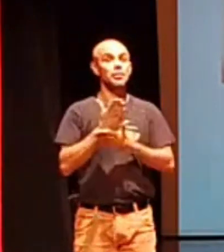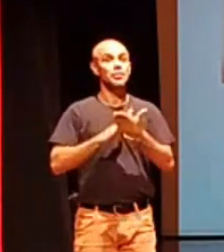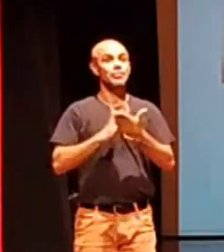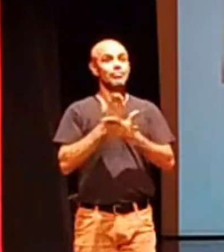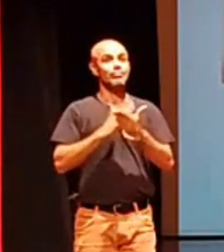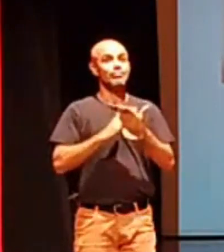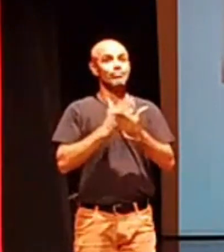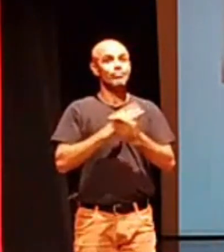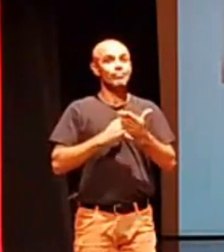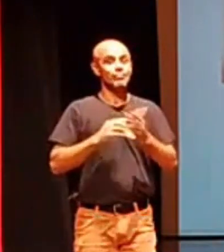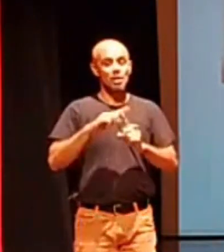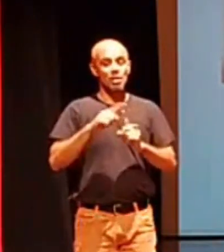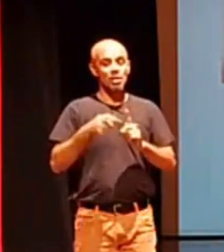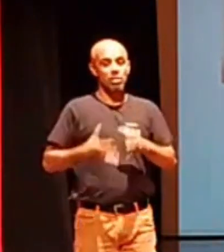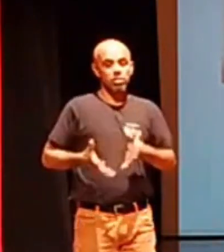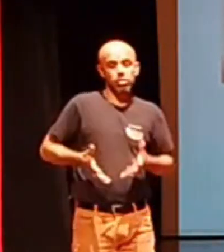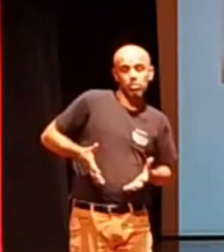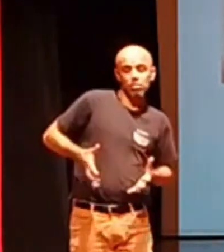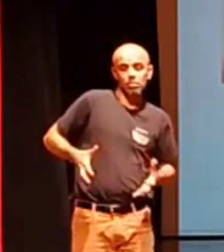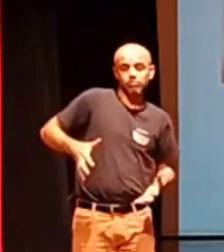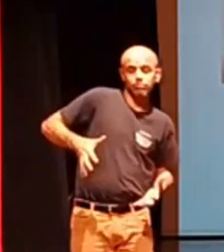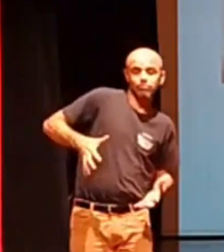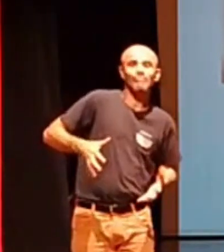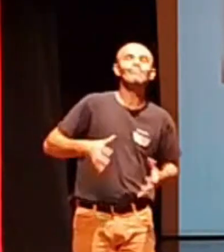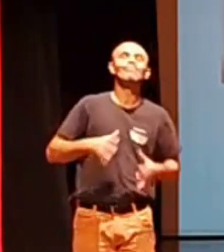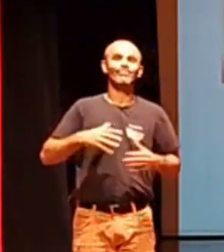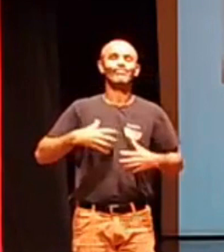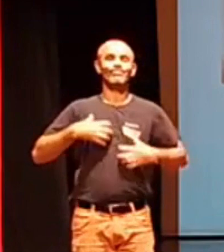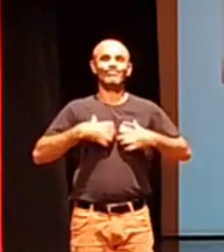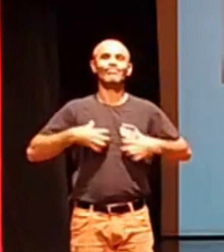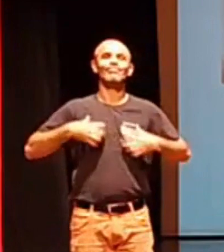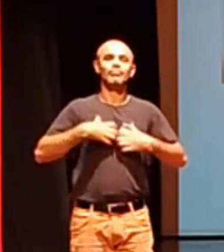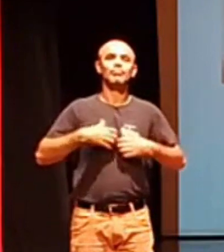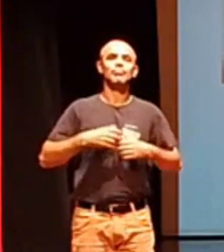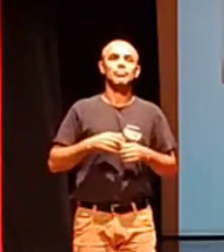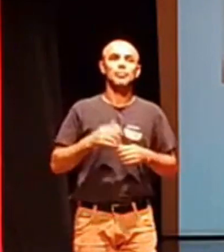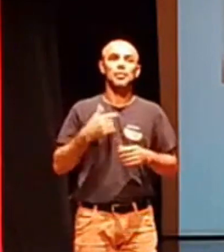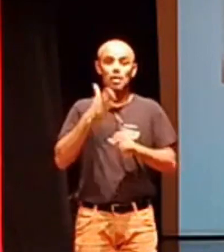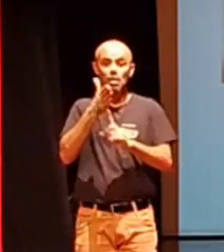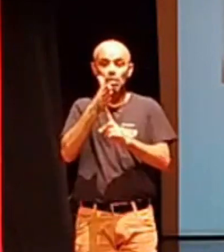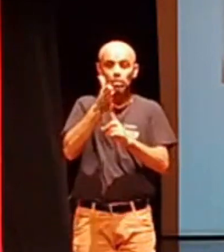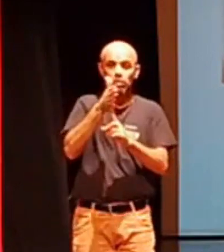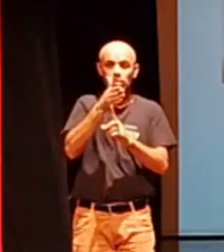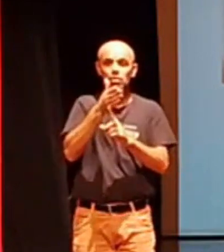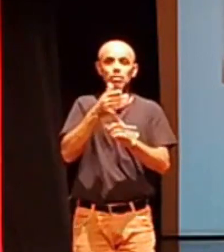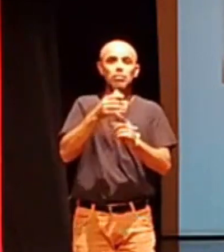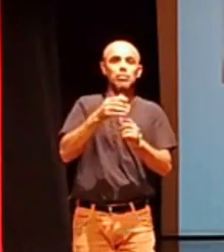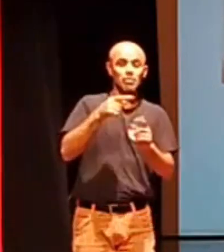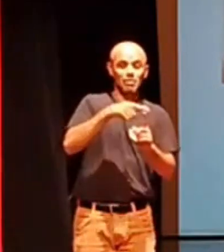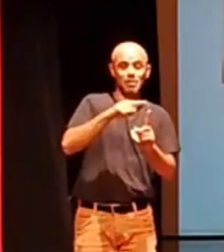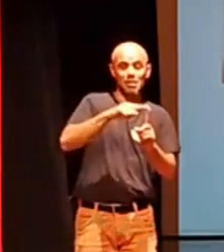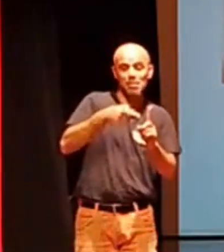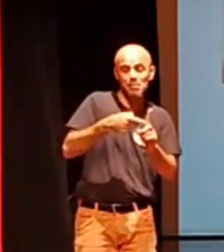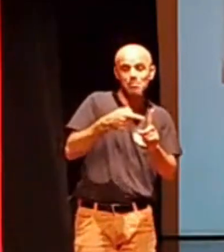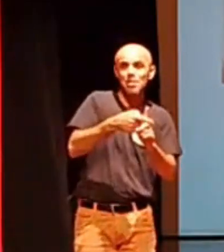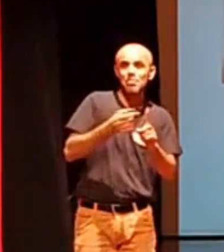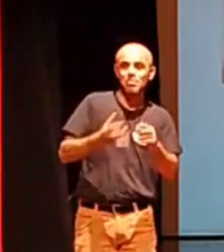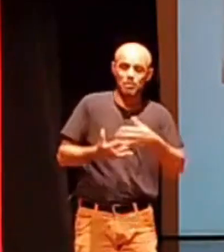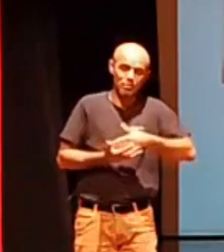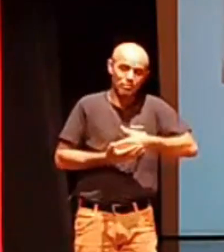desconfortos naturais, e se ela tiver mais assimetrias, a gente também não deixa com que esse bebê muitas vezes se posicione numa posição